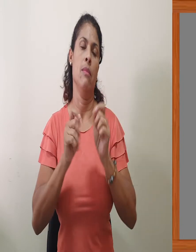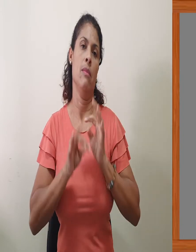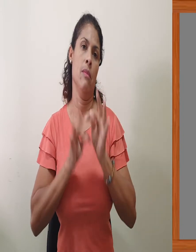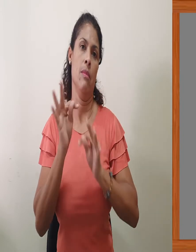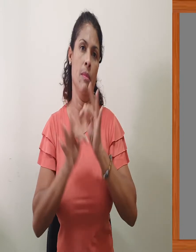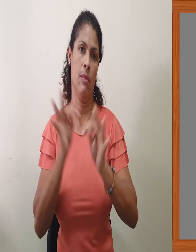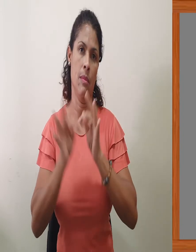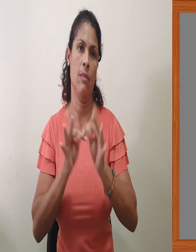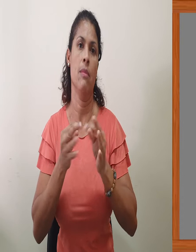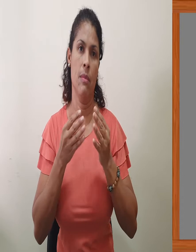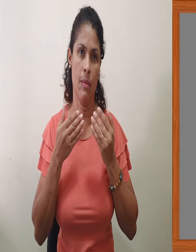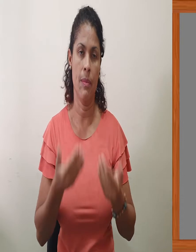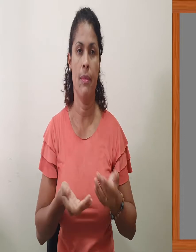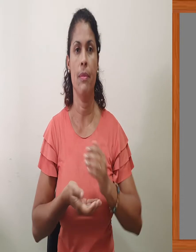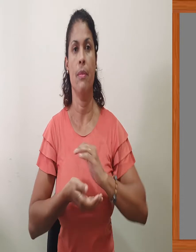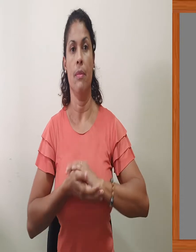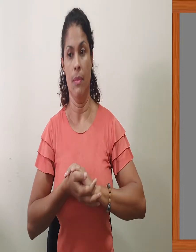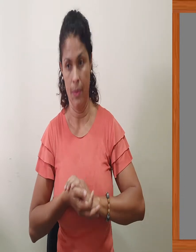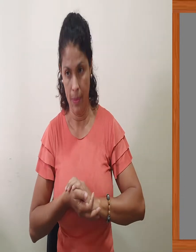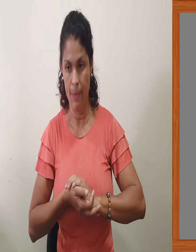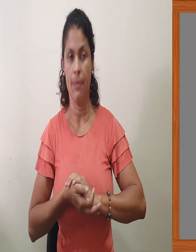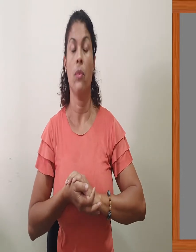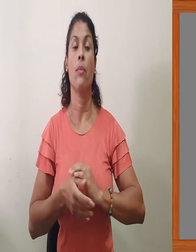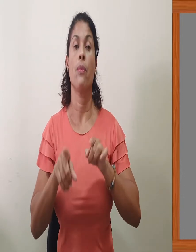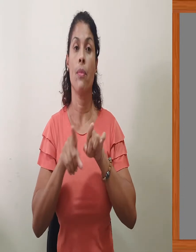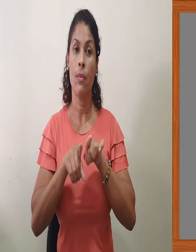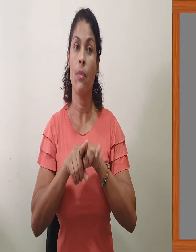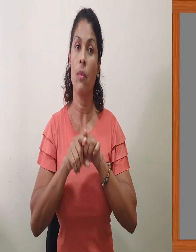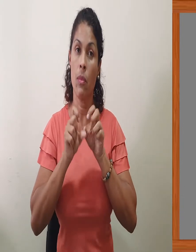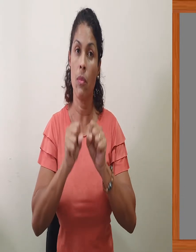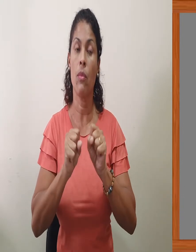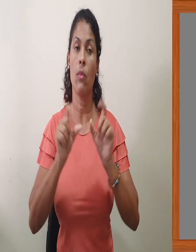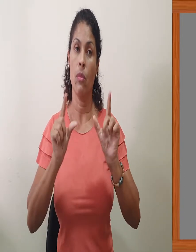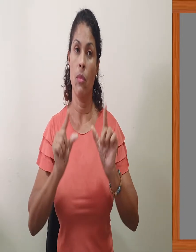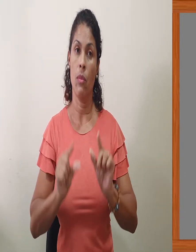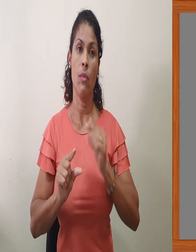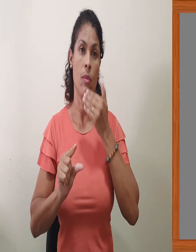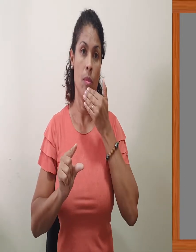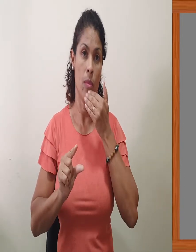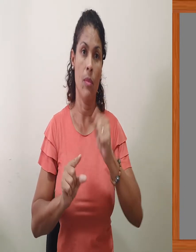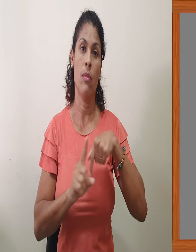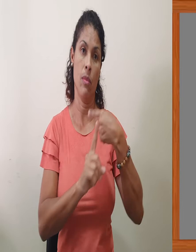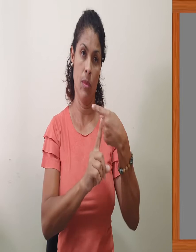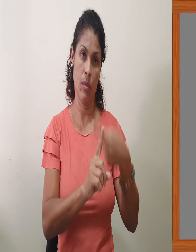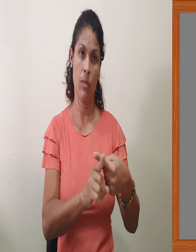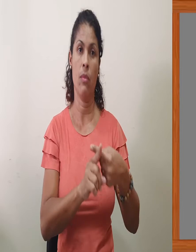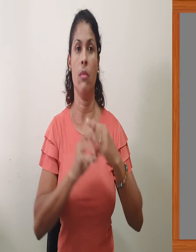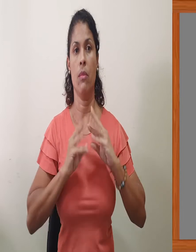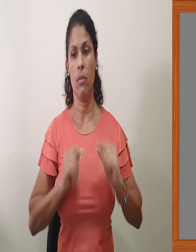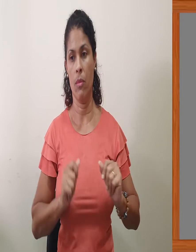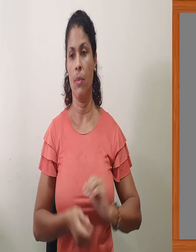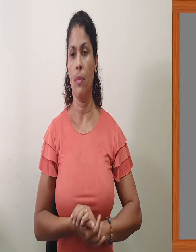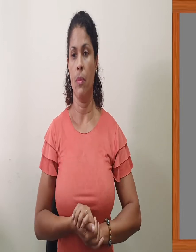do tumor. E nós sabemos que quanto antes detectado, muito mais